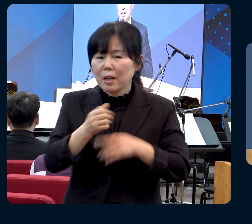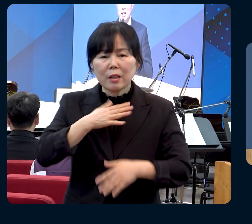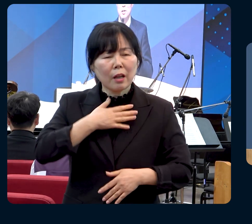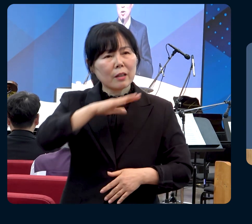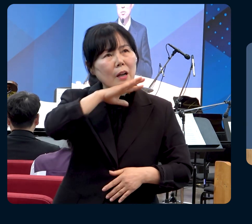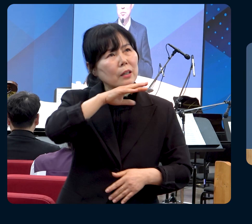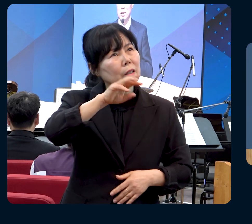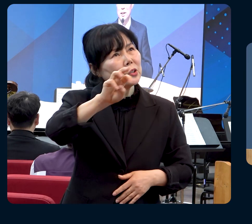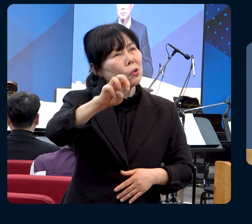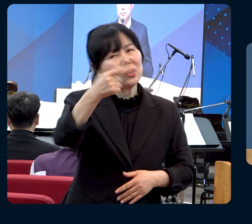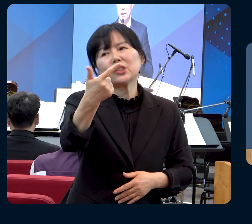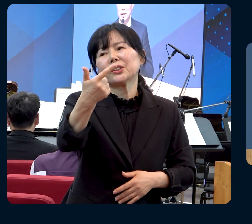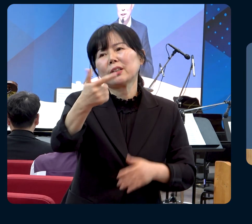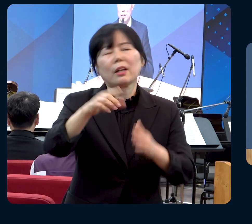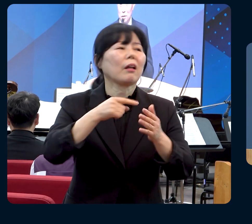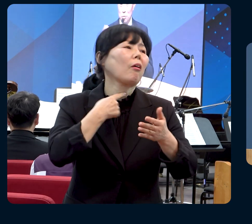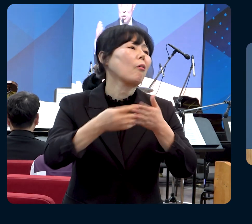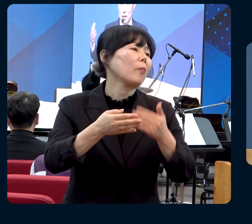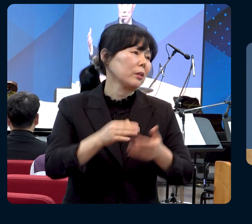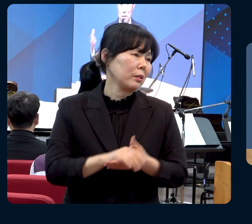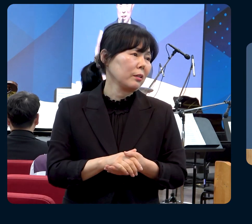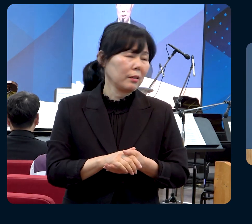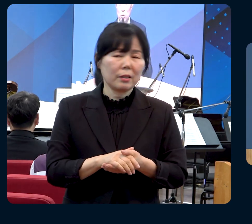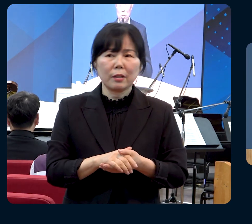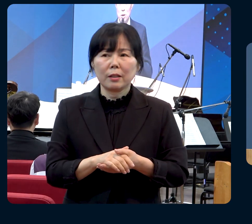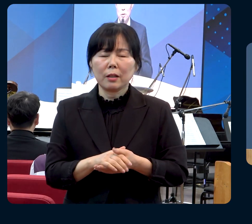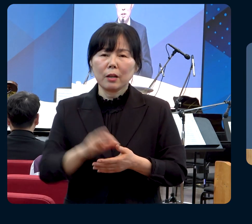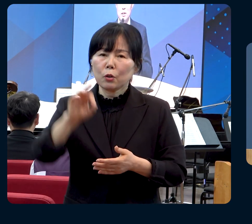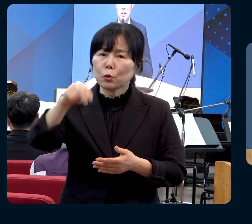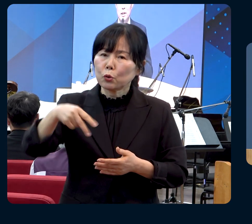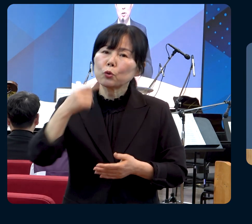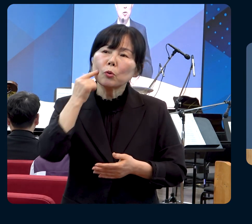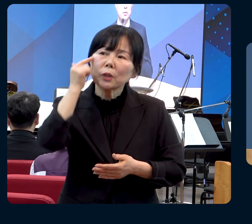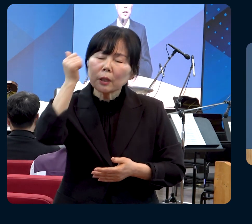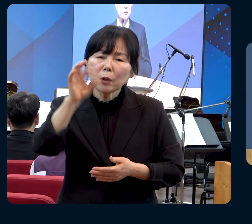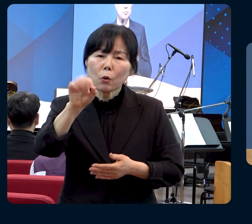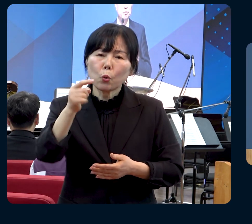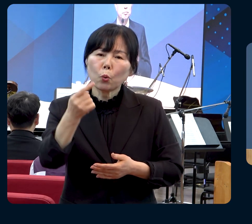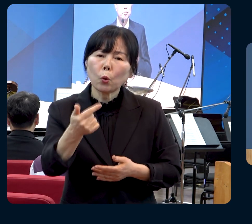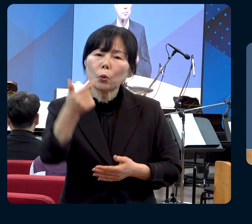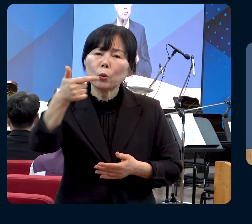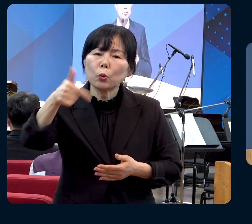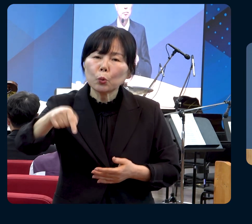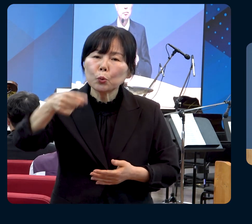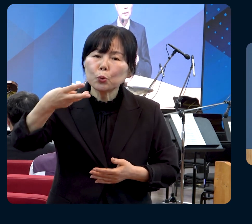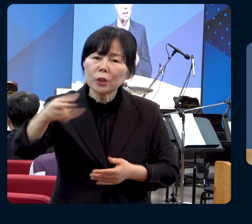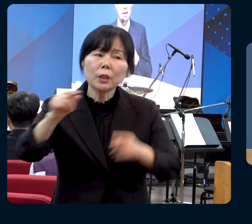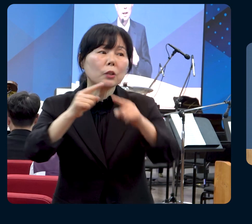36살 때의 경험입니다. 그때 유 목사님하고 같이 온누리교회에 있을 때의 경험이에요.